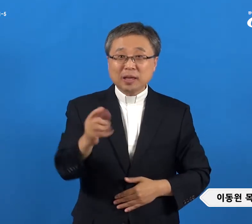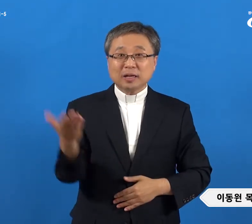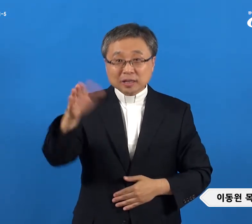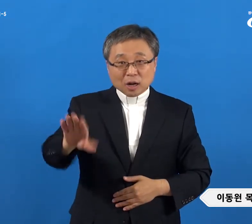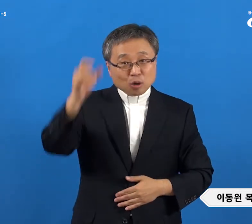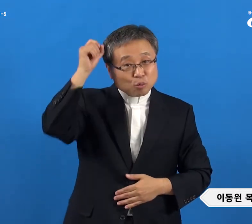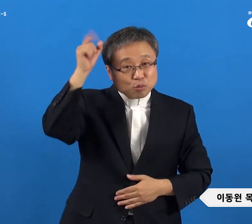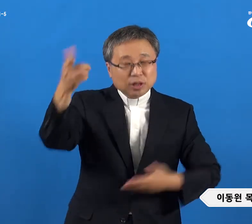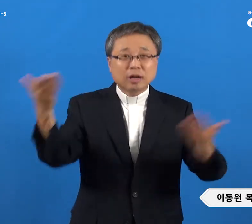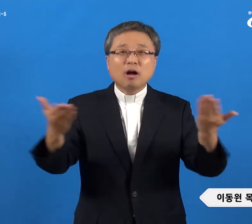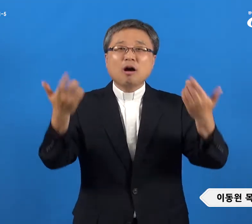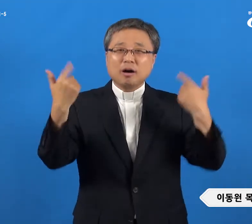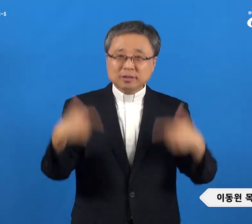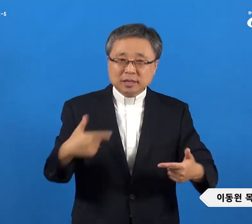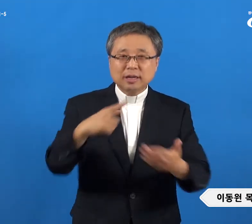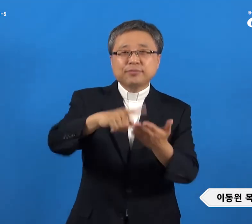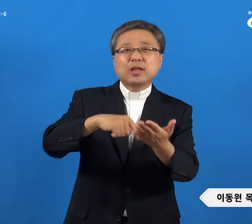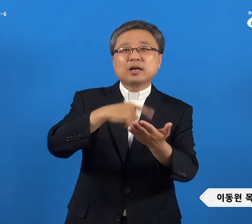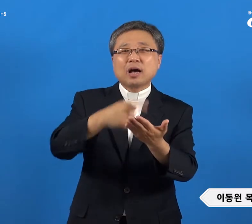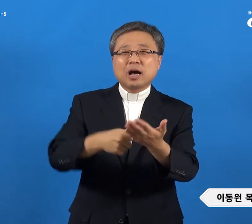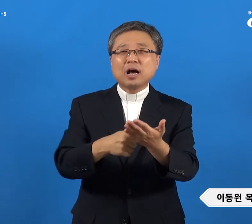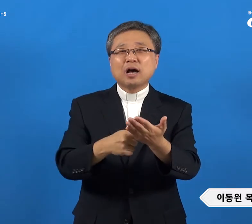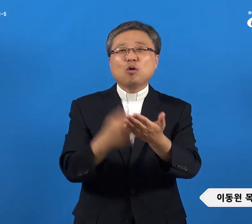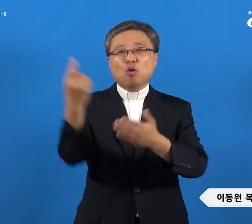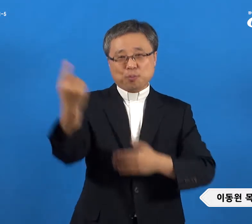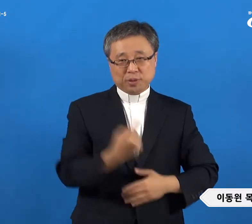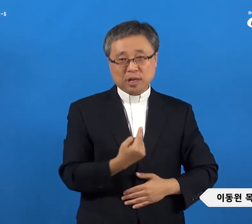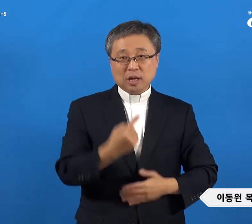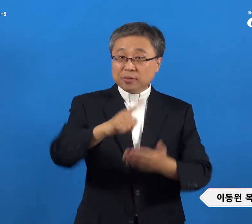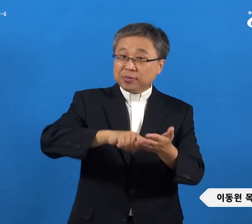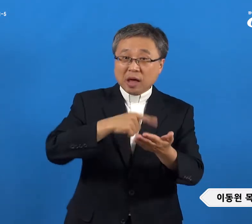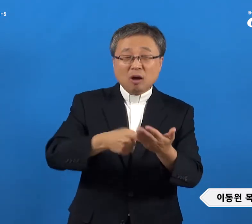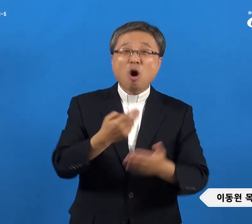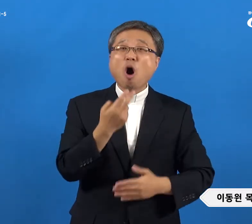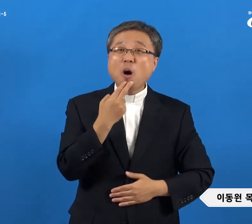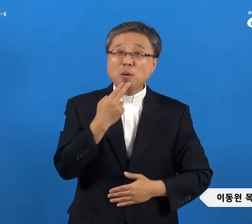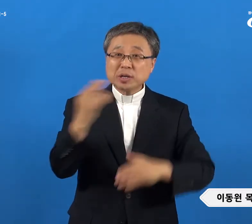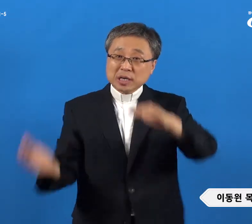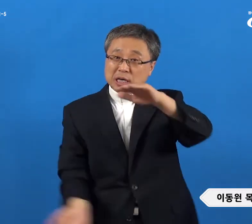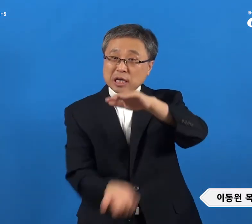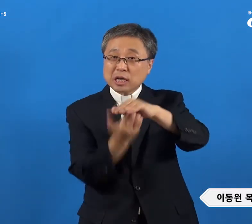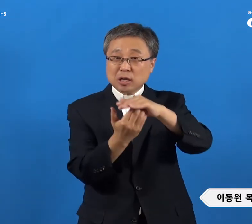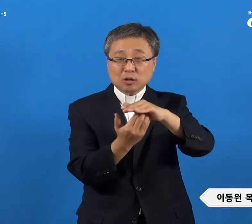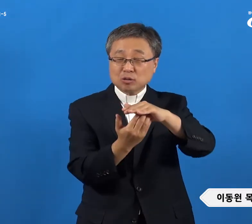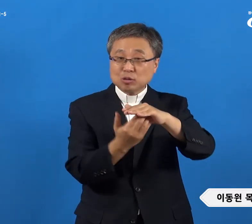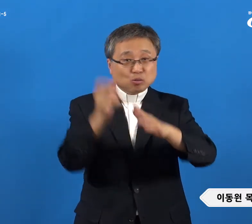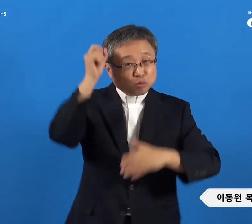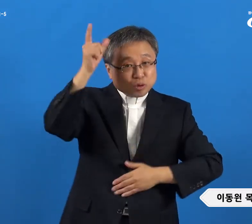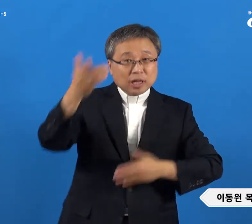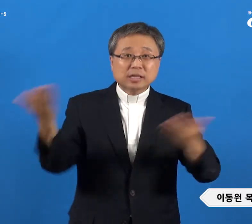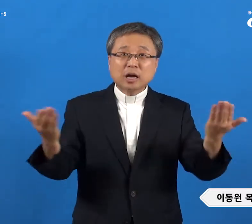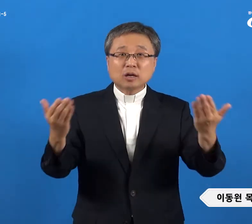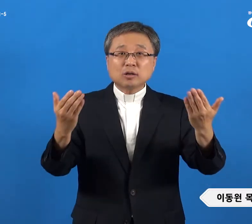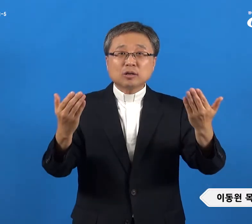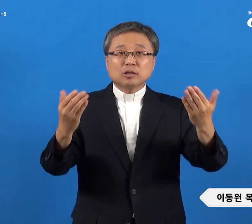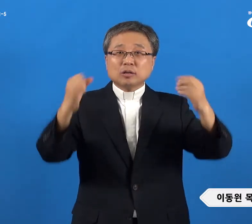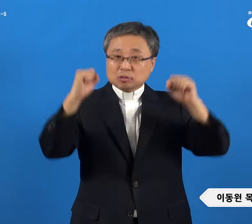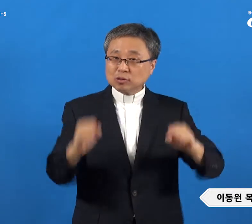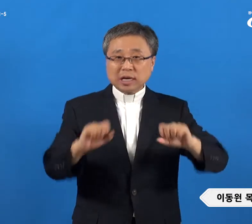위대한 일에는 언제나 대가가 따라오는 것입니다. 대가 없이 이루어진 위대한 사역은 존재하지 않습니다. 과거에